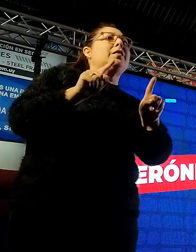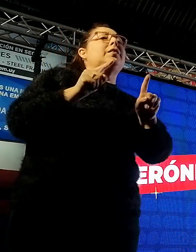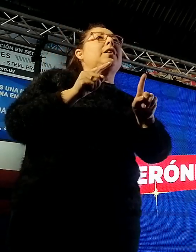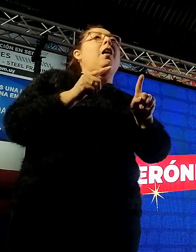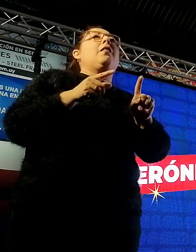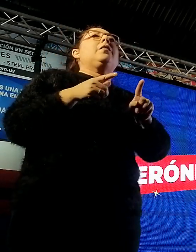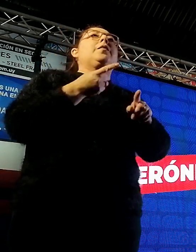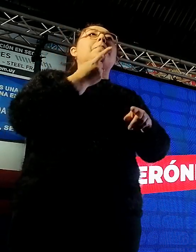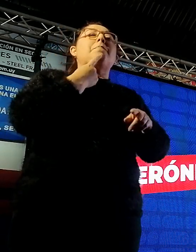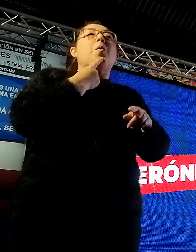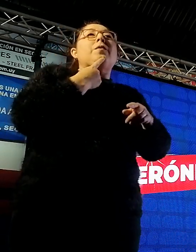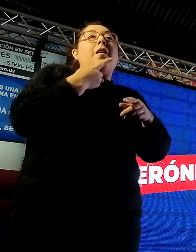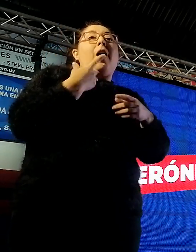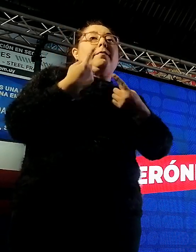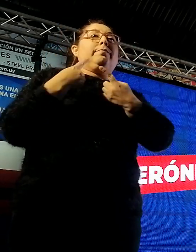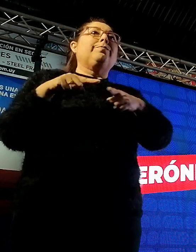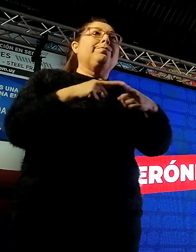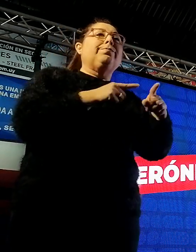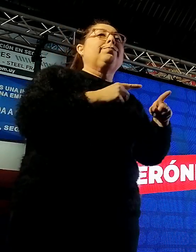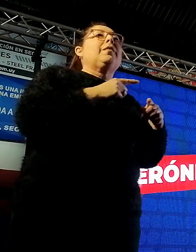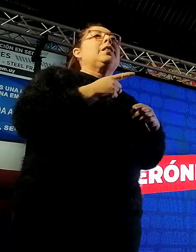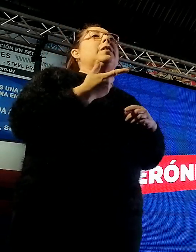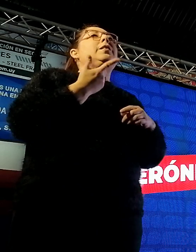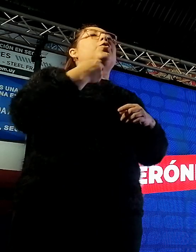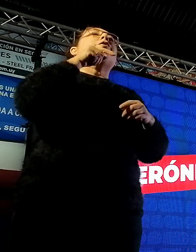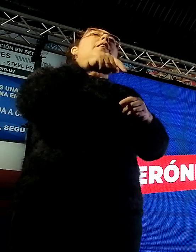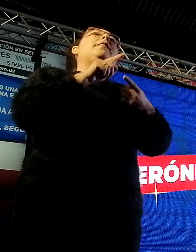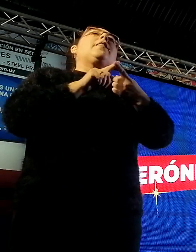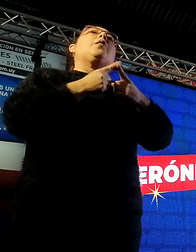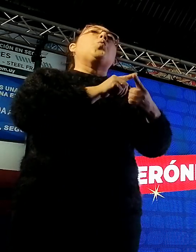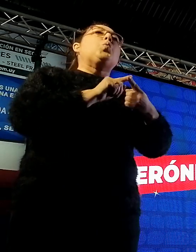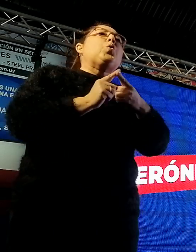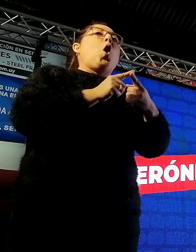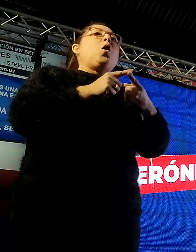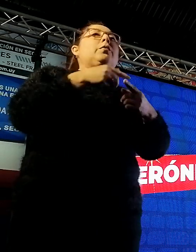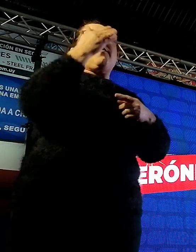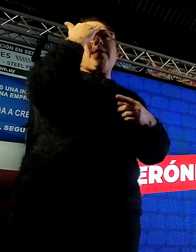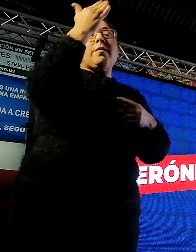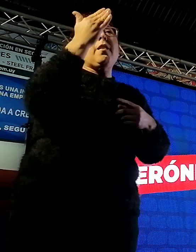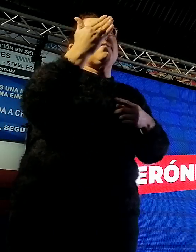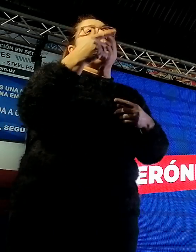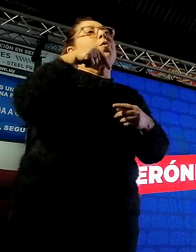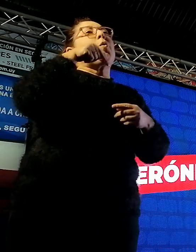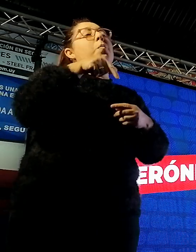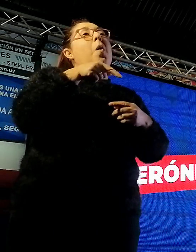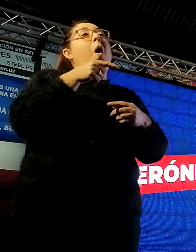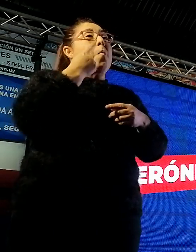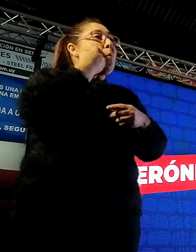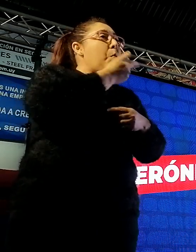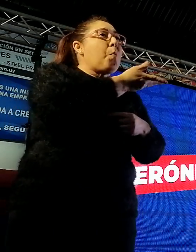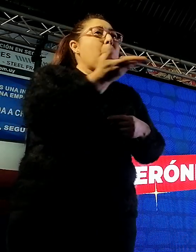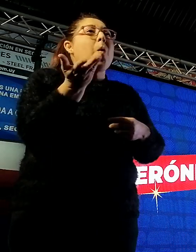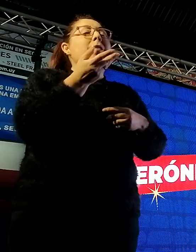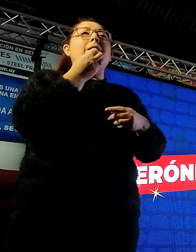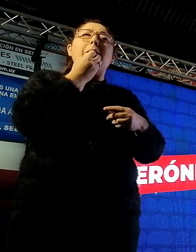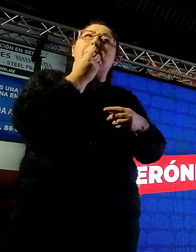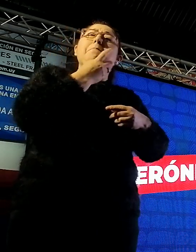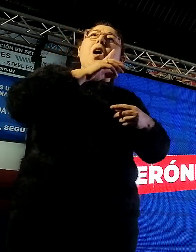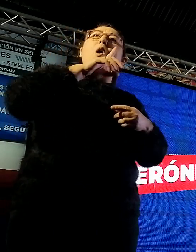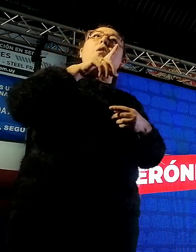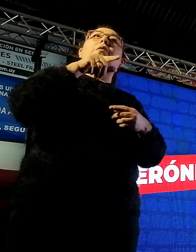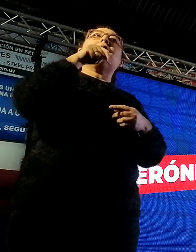llamaba fuerzas electoralistas La discusión programática en el Frente Amplio refleja tal vez mejor que ninguna